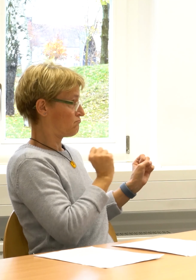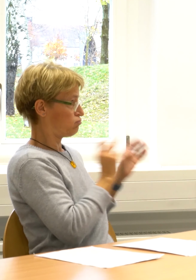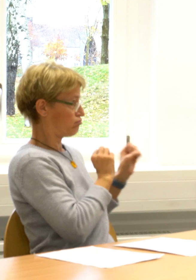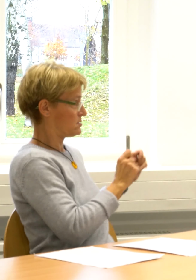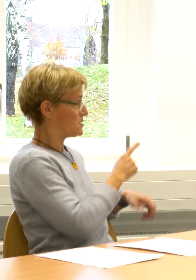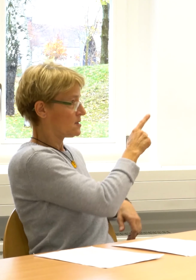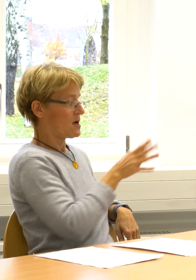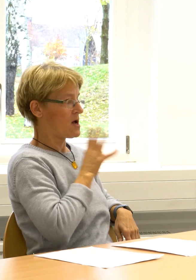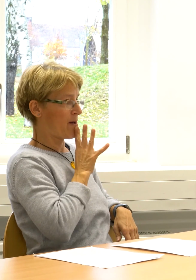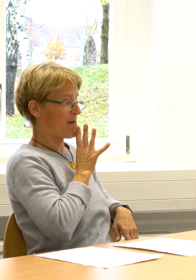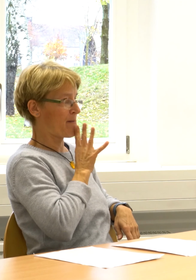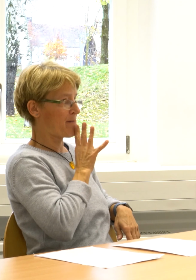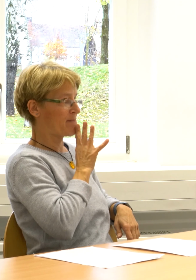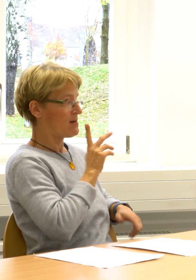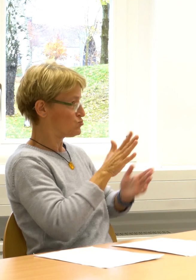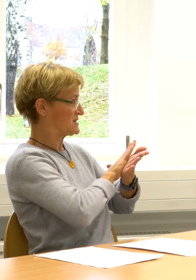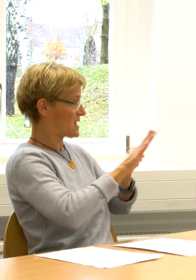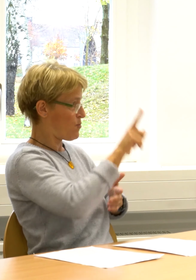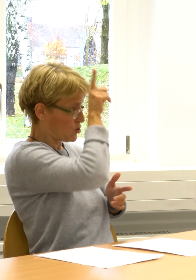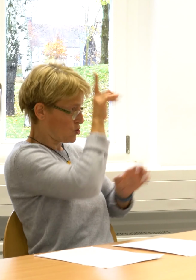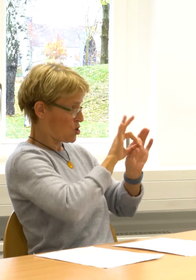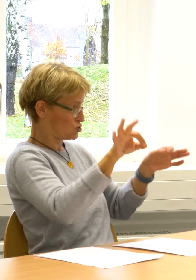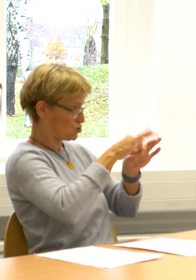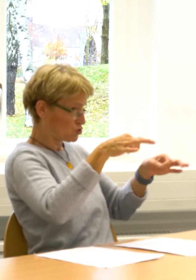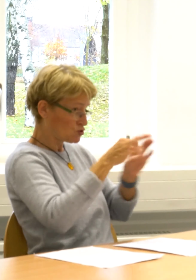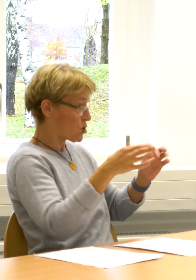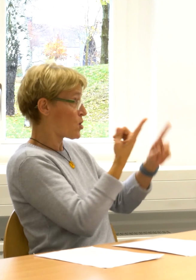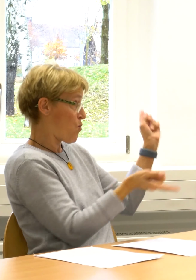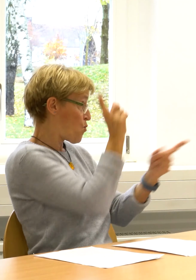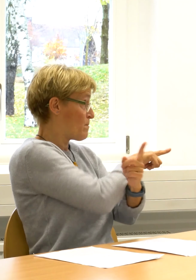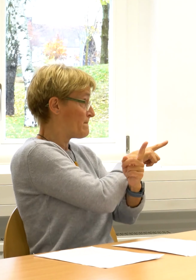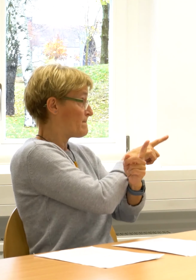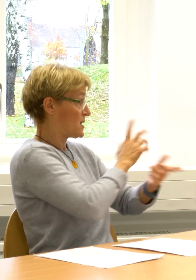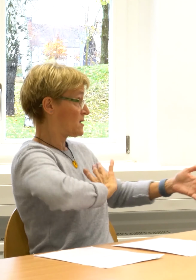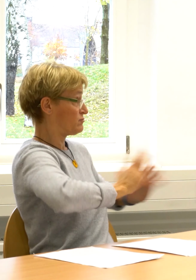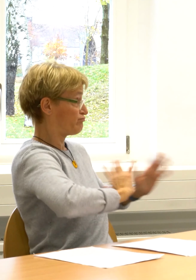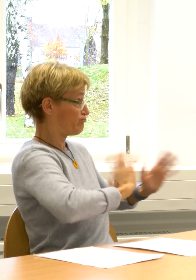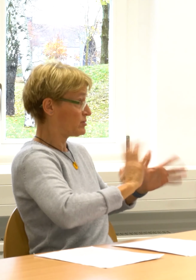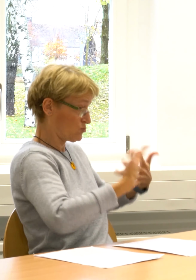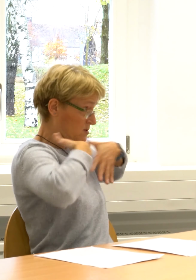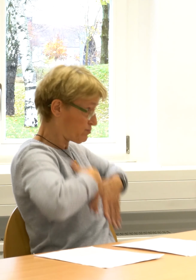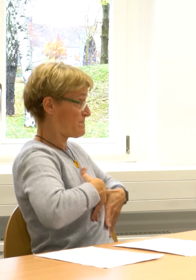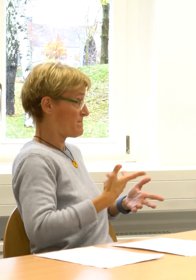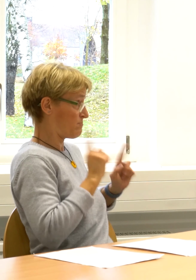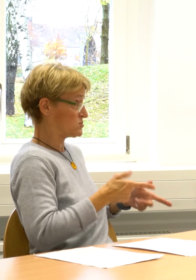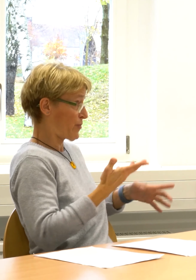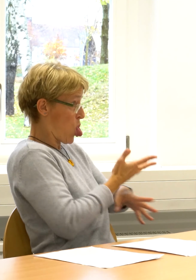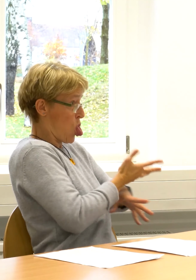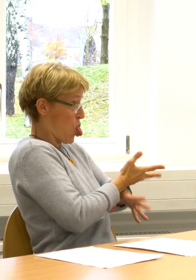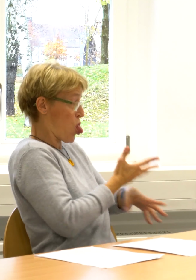Und wenn die Gehörlosen gebärden, müssen sie saubere deutsche Sätze formulieren. Und auch umgedreht müssen sie so